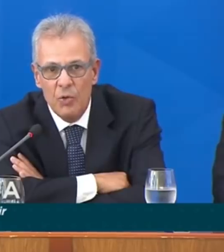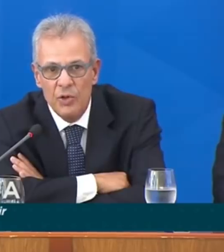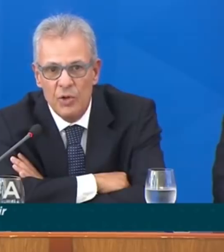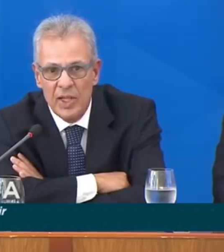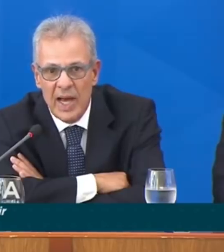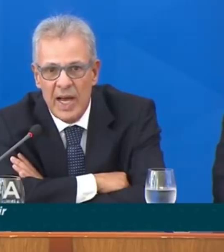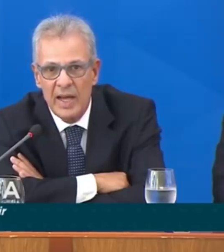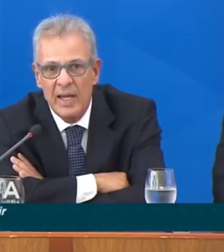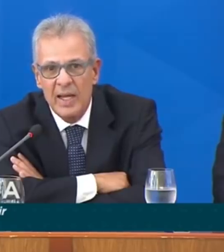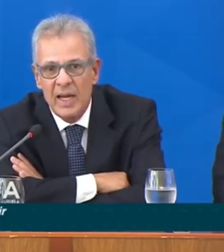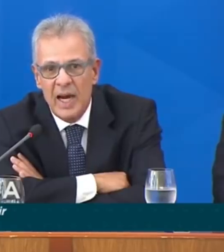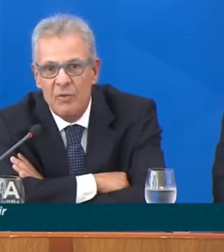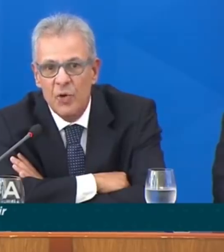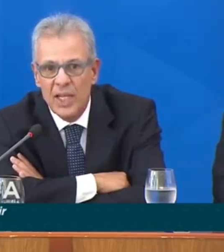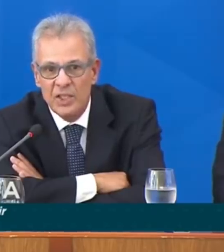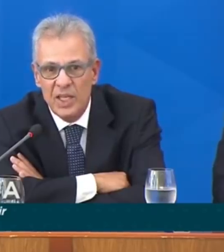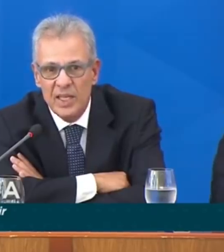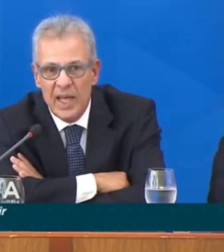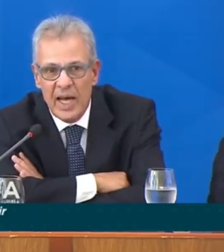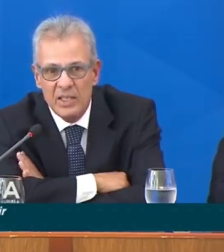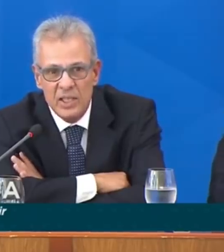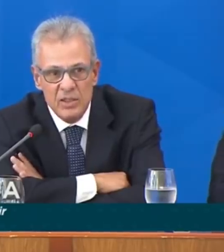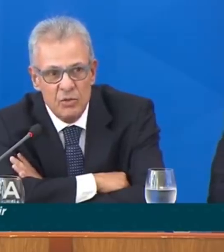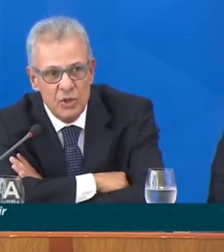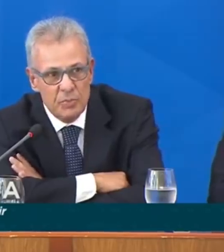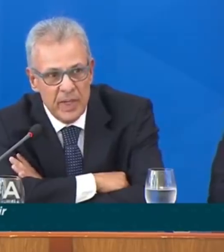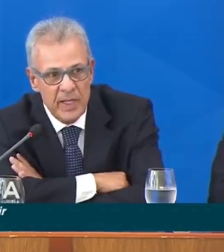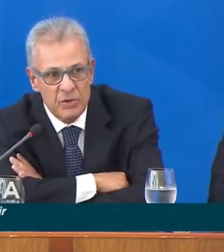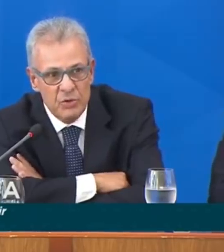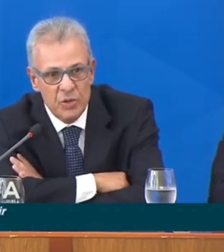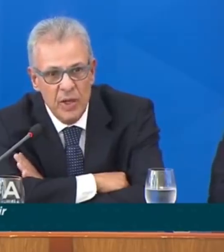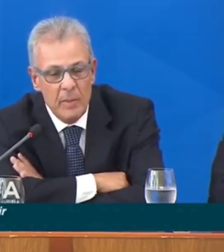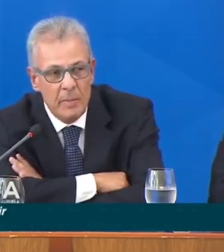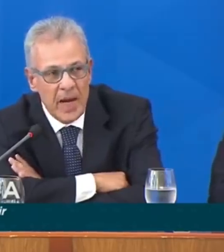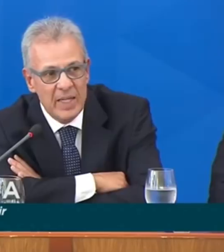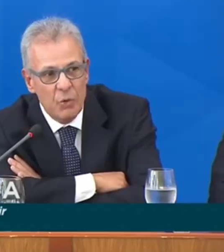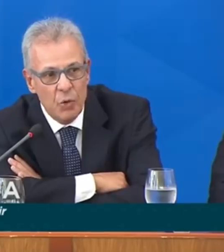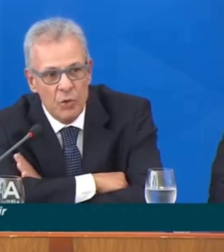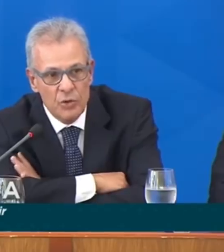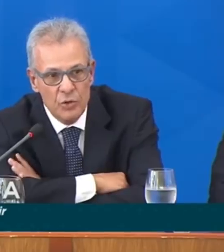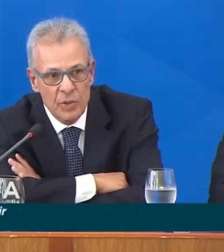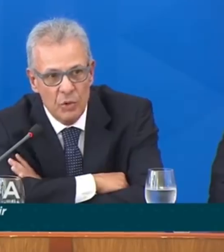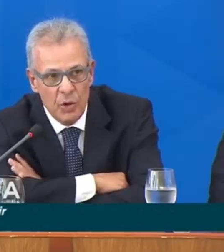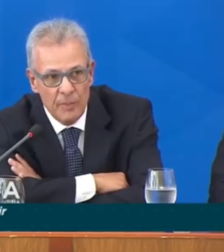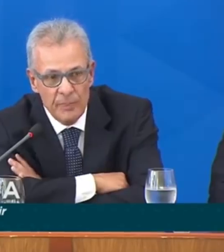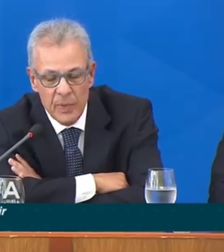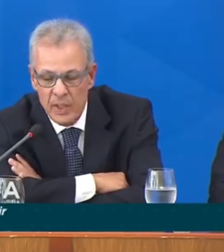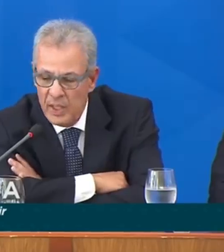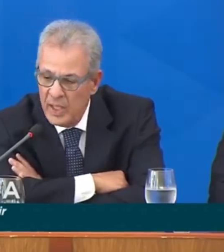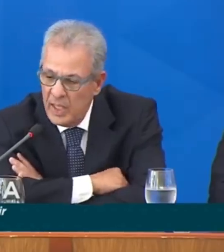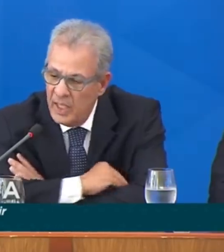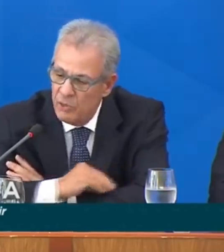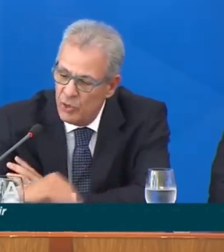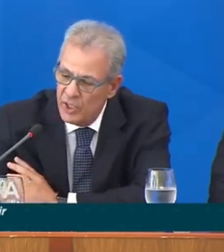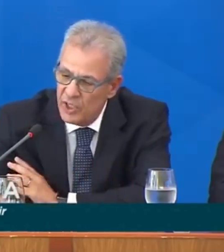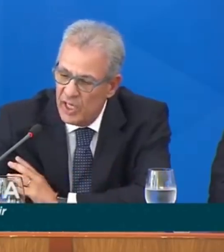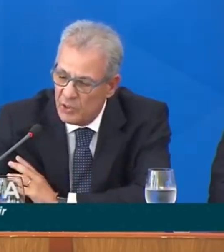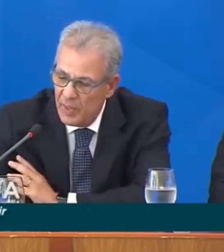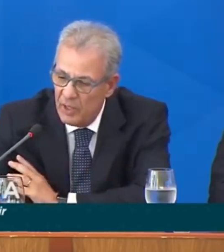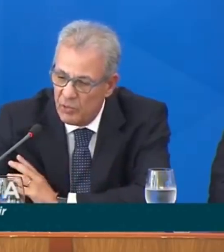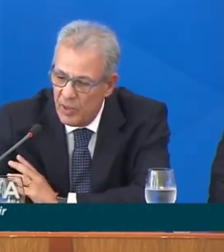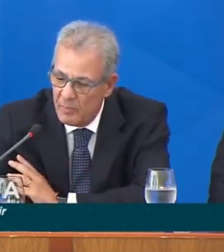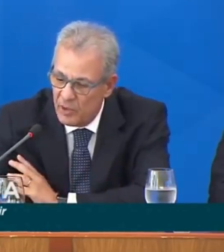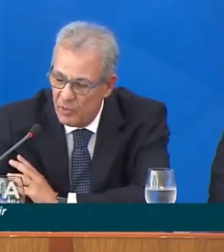ou controlar a volatilidade dos preços para o consumidor. E no que